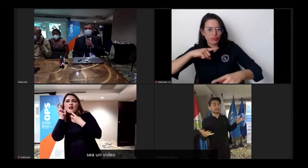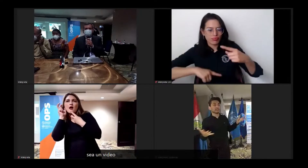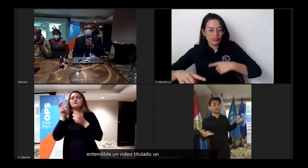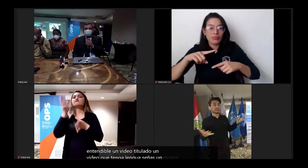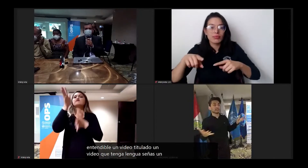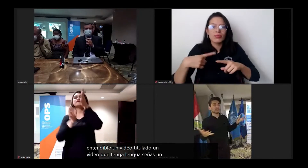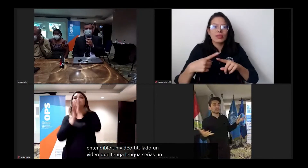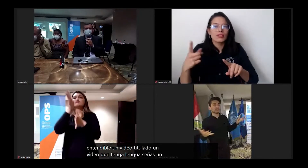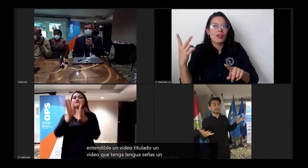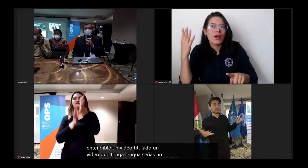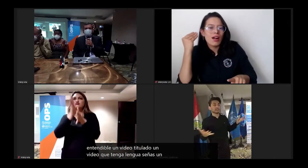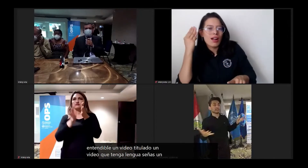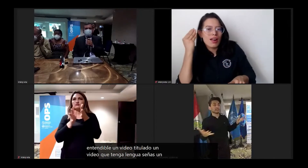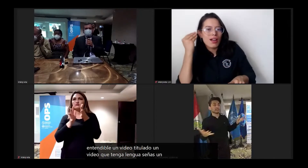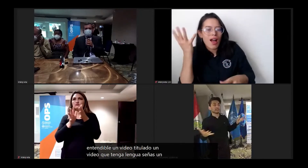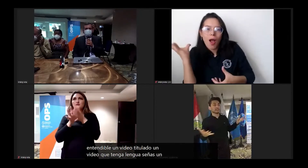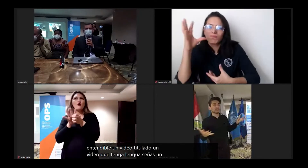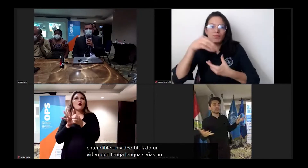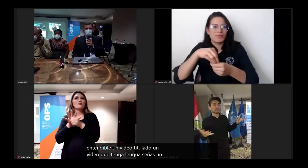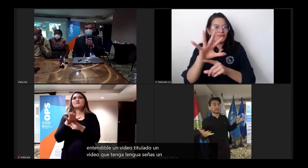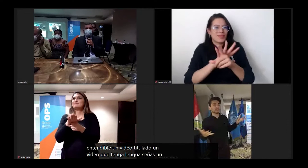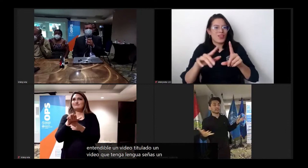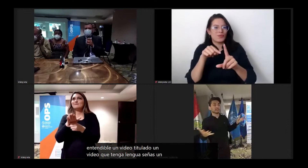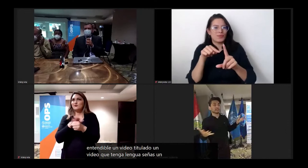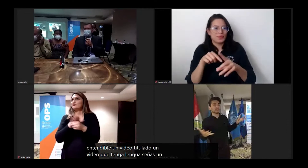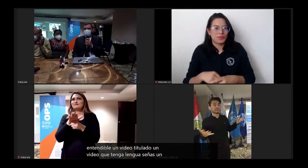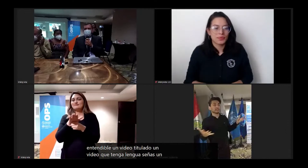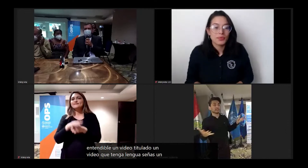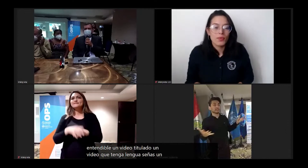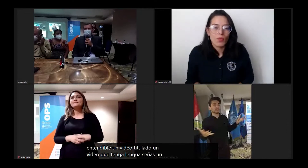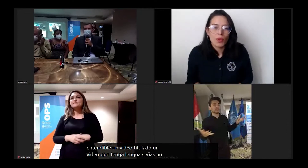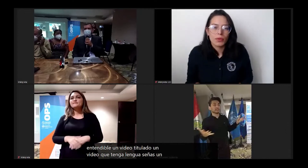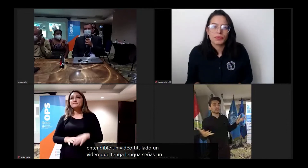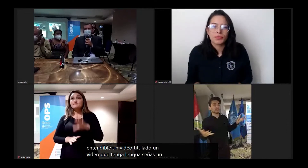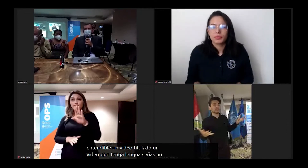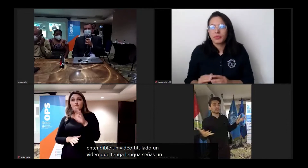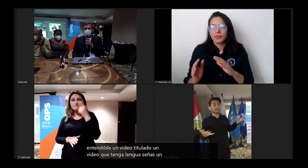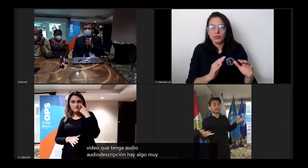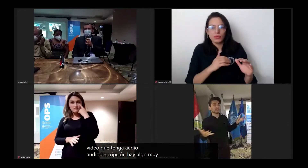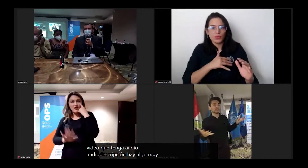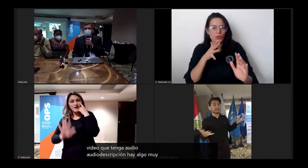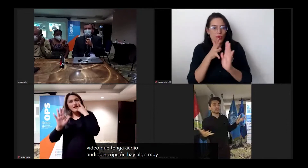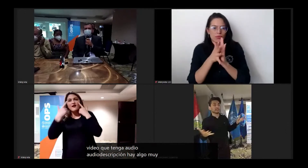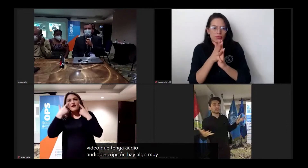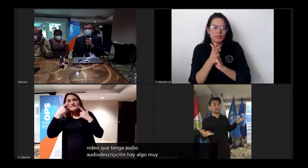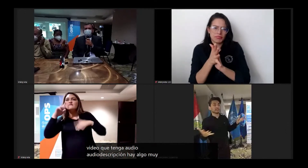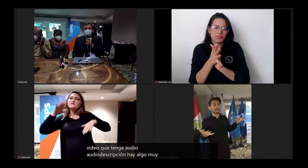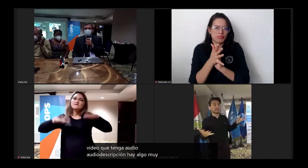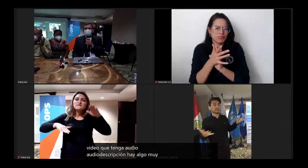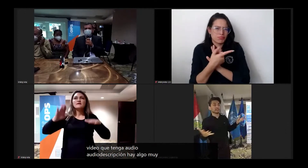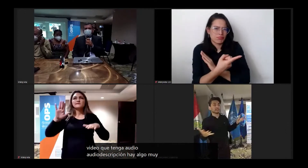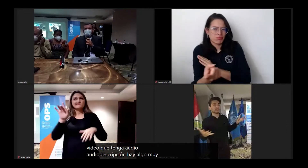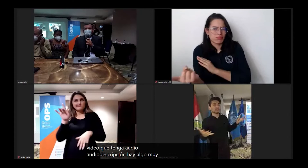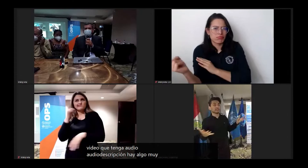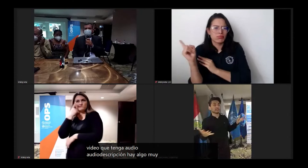audiodescripción. Hay algo muy típico que pasa, y es un ejemplo claro, es